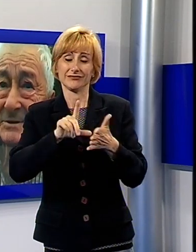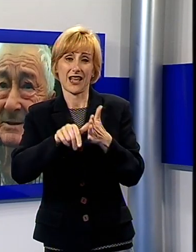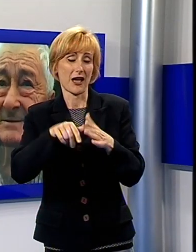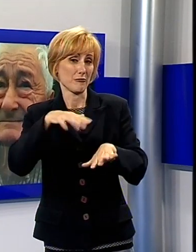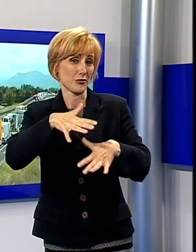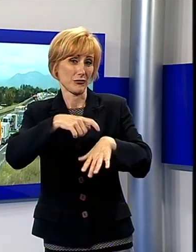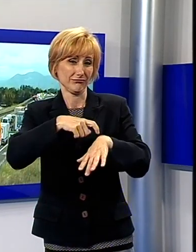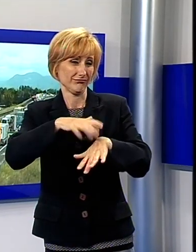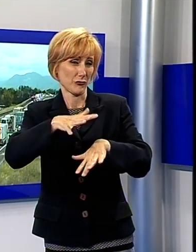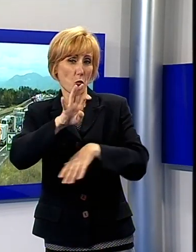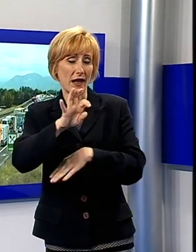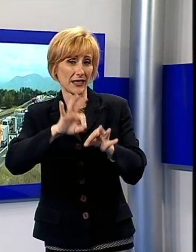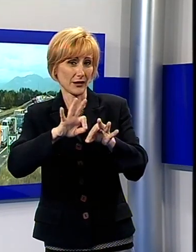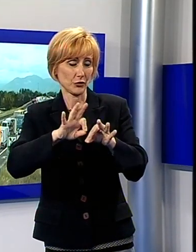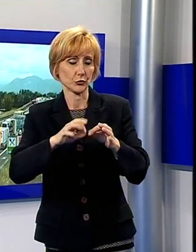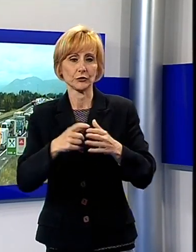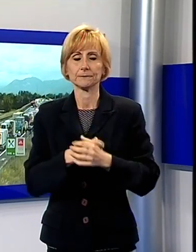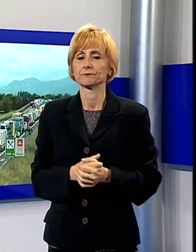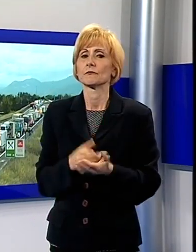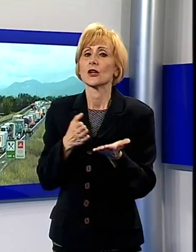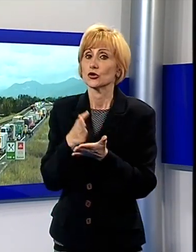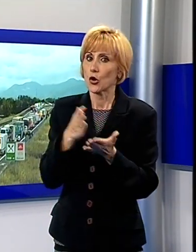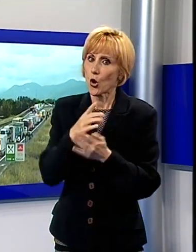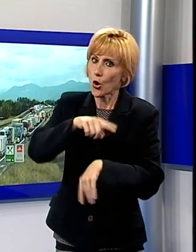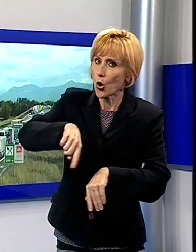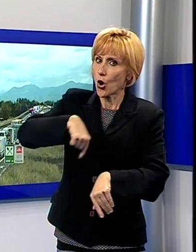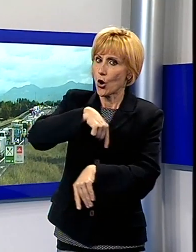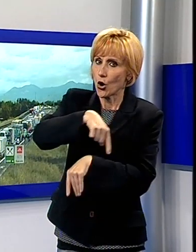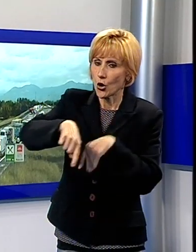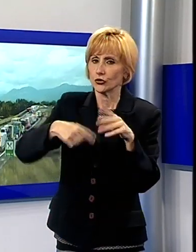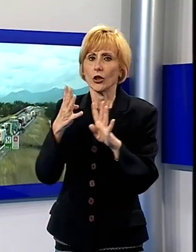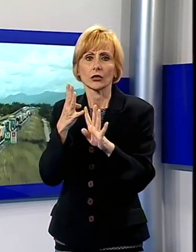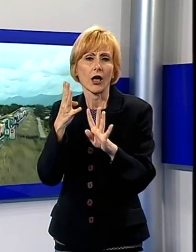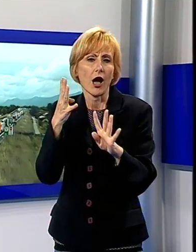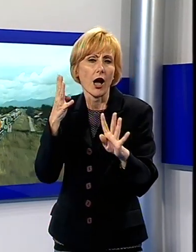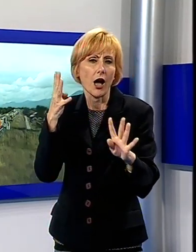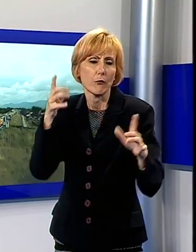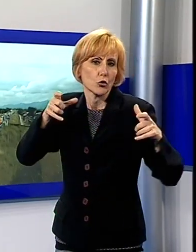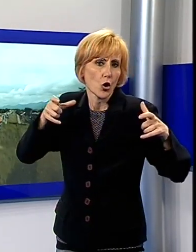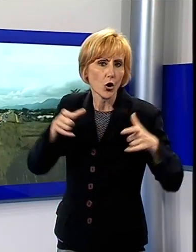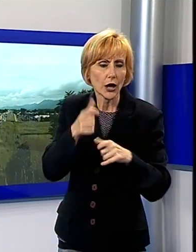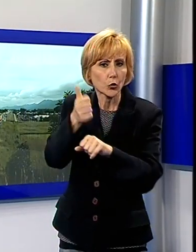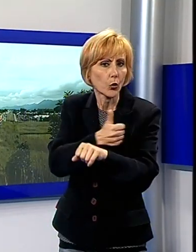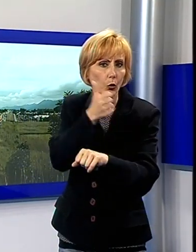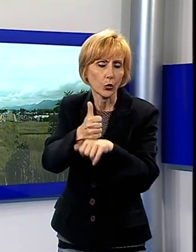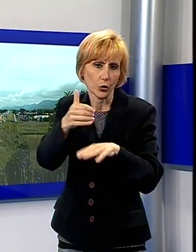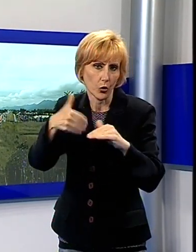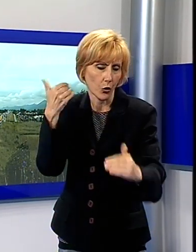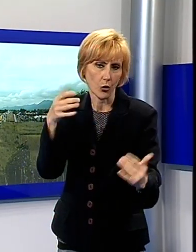stato. Lunghe le operazioni di soccorso, il traffico in autostrada è rimasto paralizzato per oltre un'ora in entrambe le direzioni, con